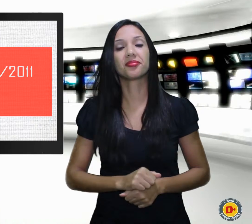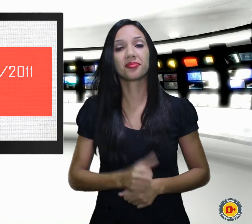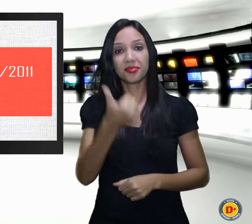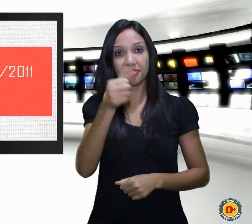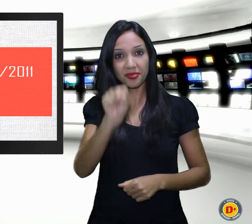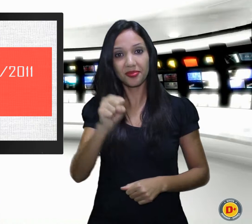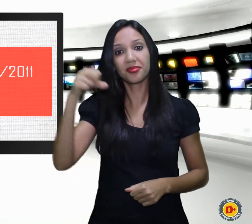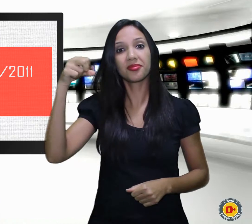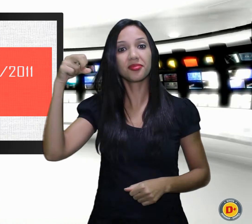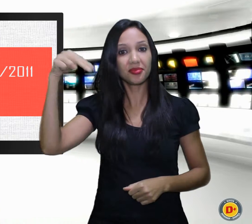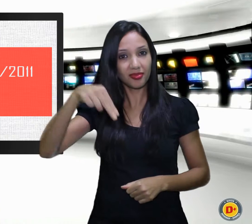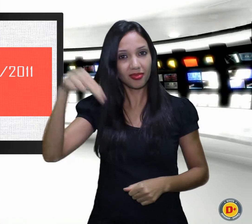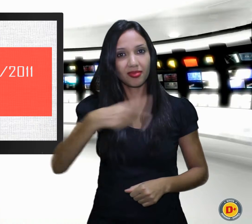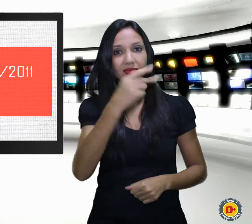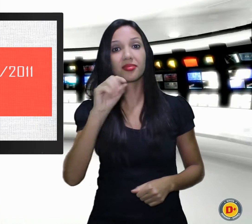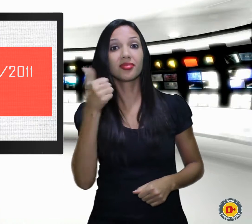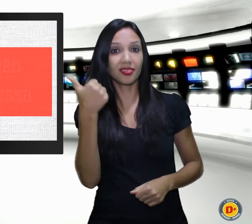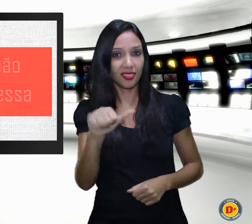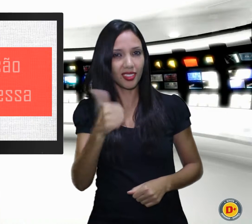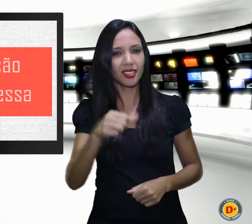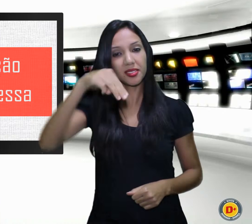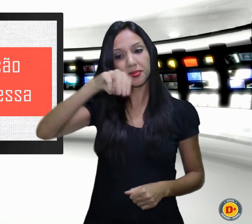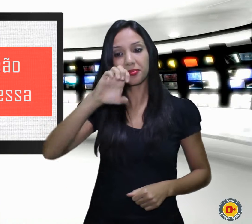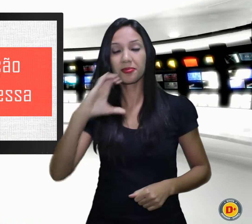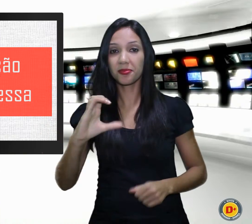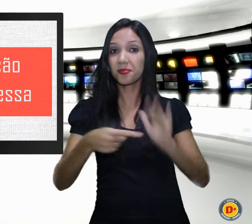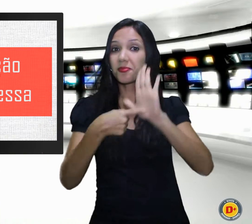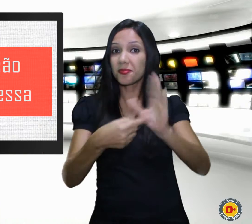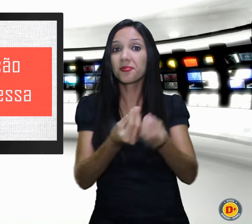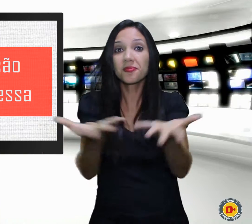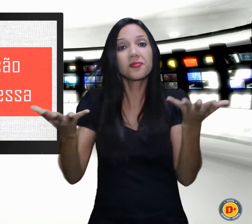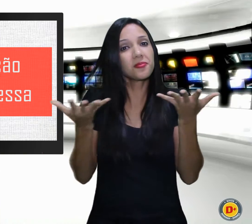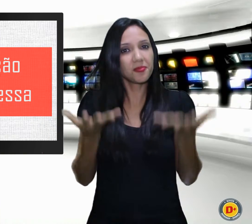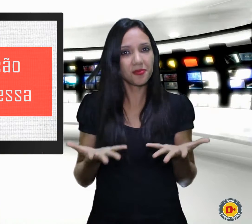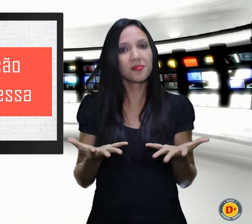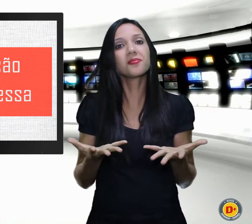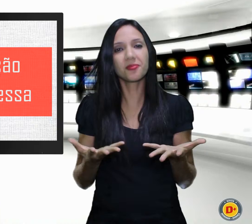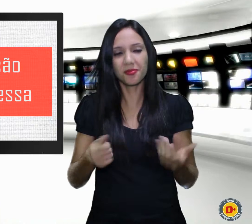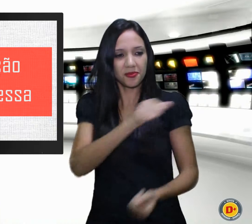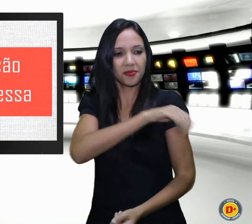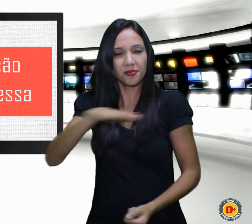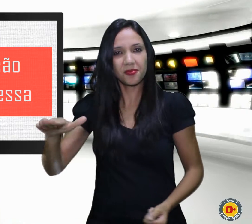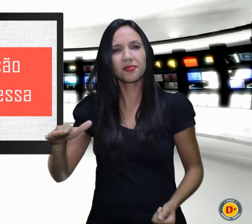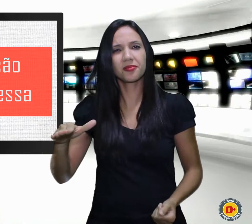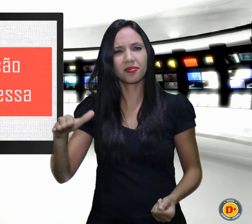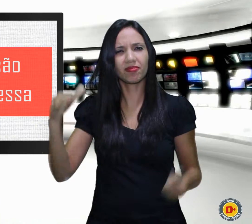18/11/2011, o MEC apresenta os serviços oferecidos aos alunos com deficiência, transtornos globais do